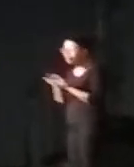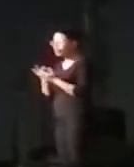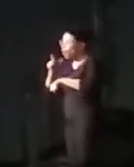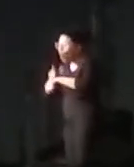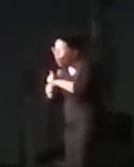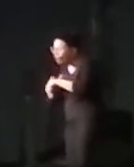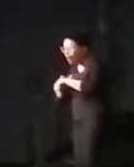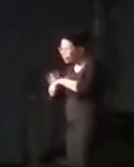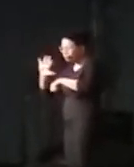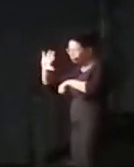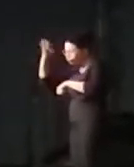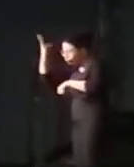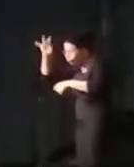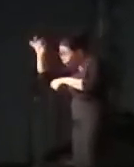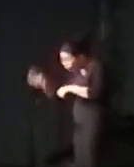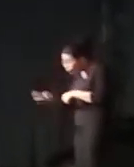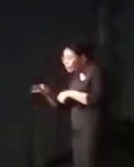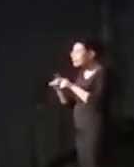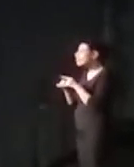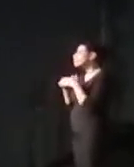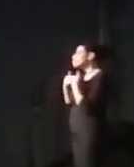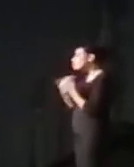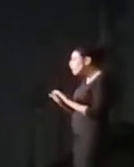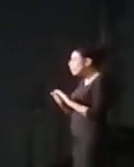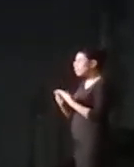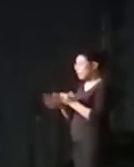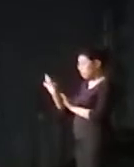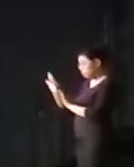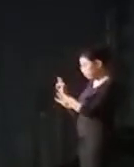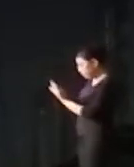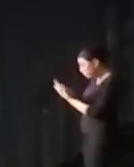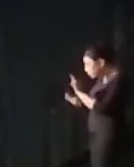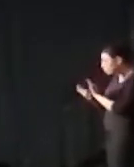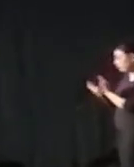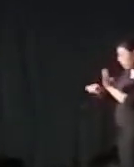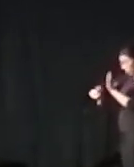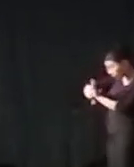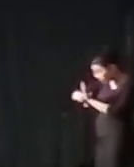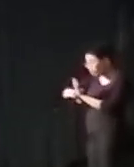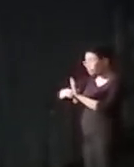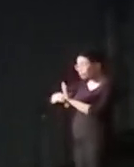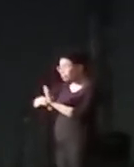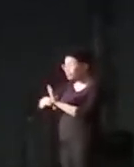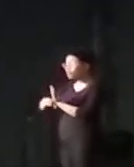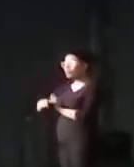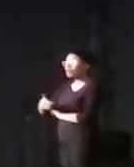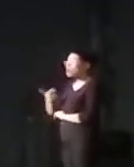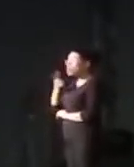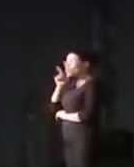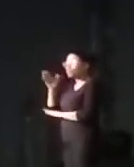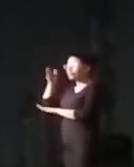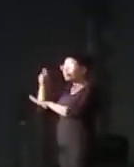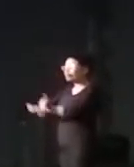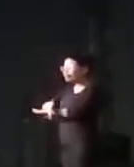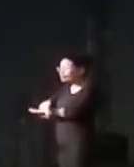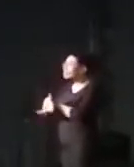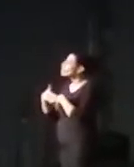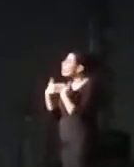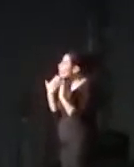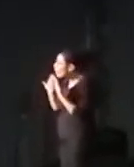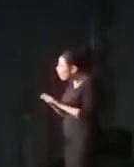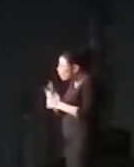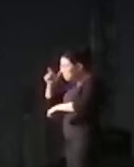muito local de crime. E a reprodução simulada não tinha conseguido ir. Por quê? Porque é